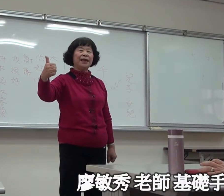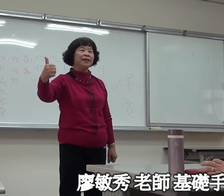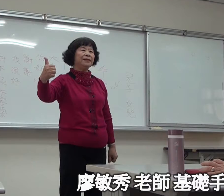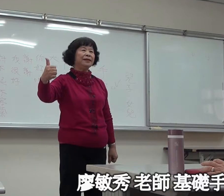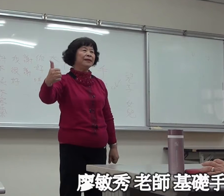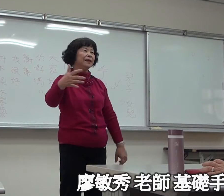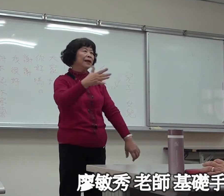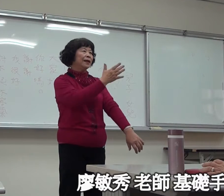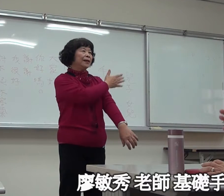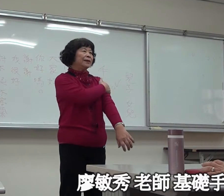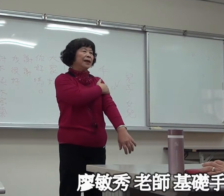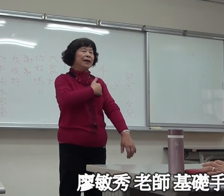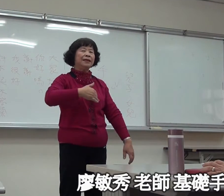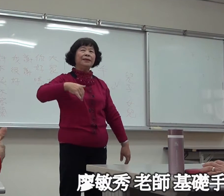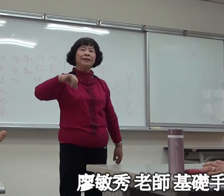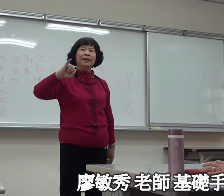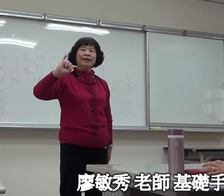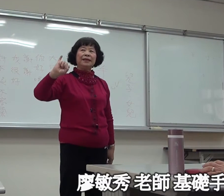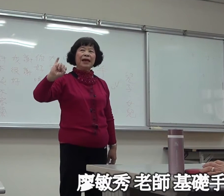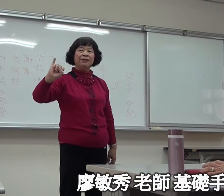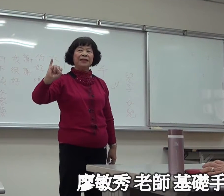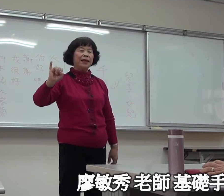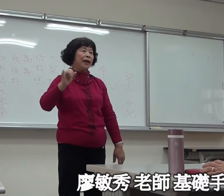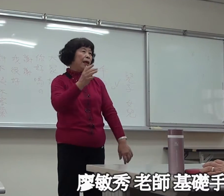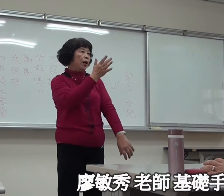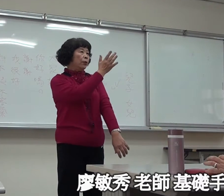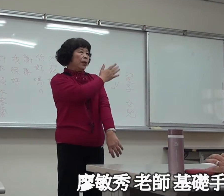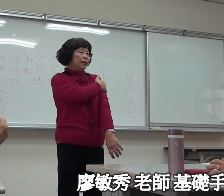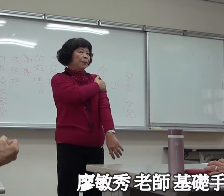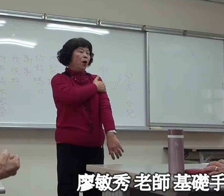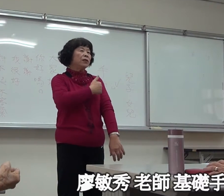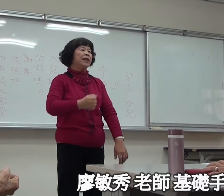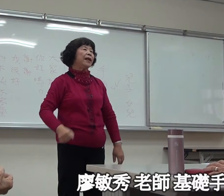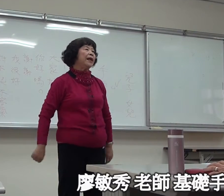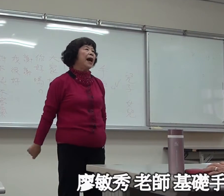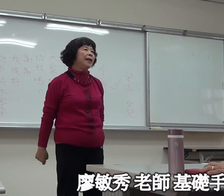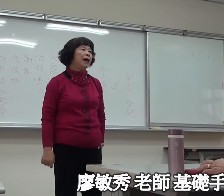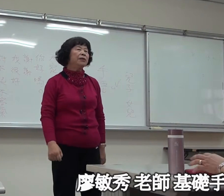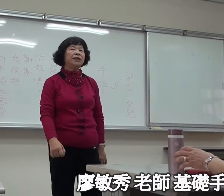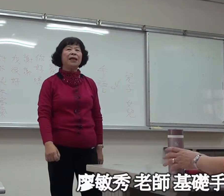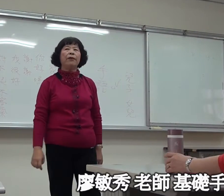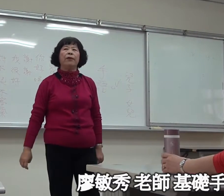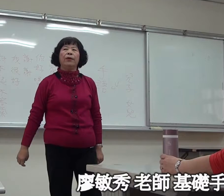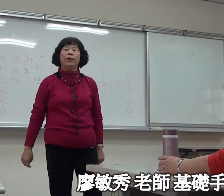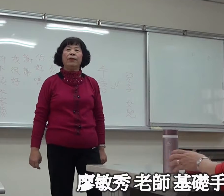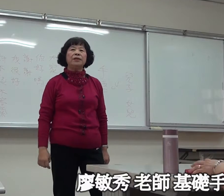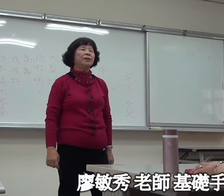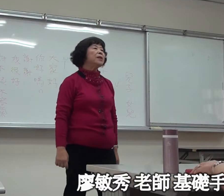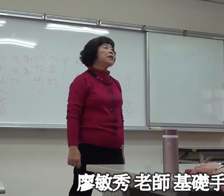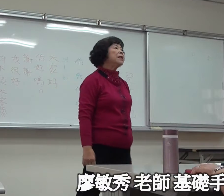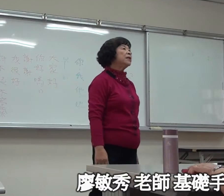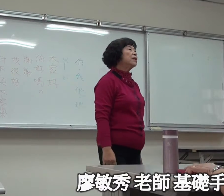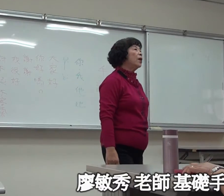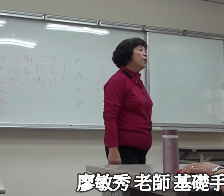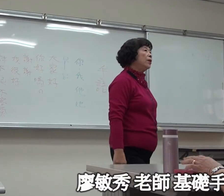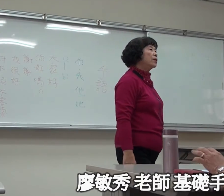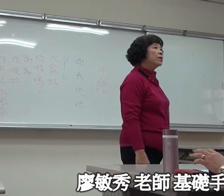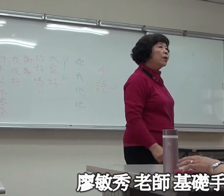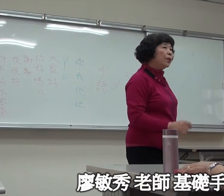生。陈小姐，不理解翁姐嘞啊！你要知道为什么？其实手语有时候会